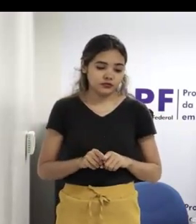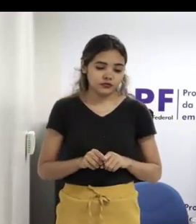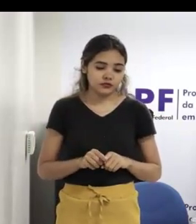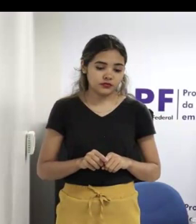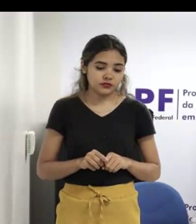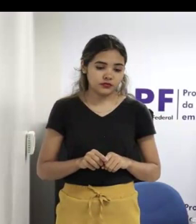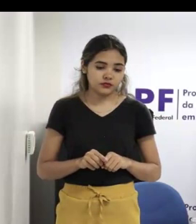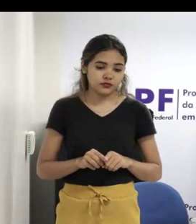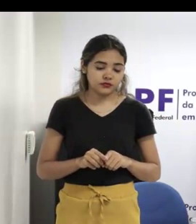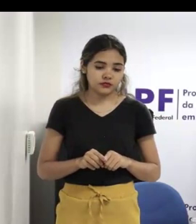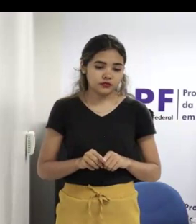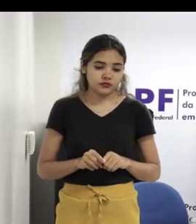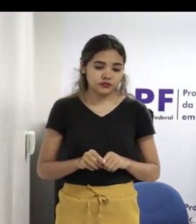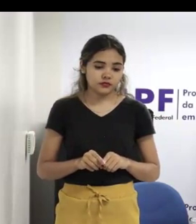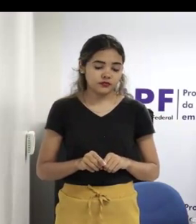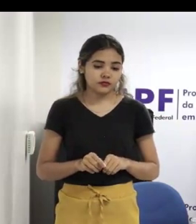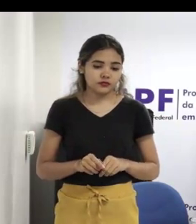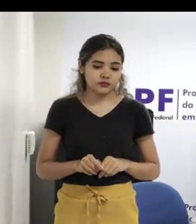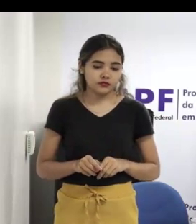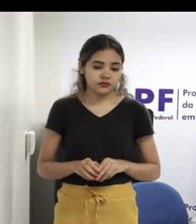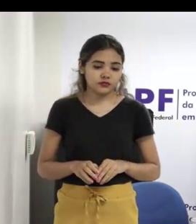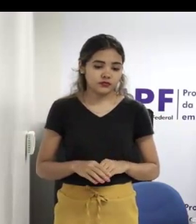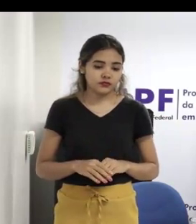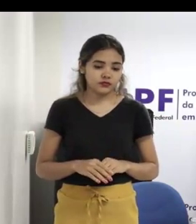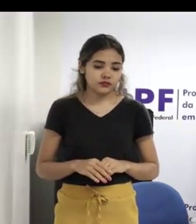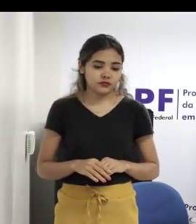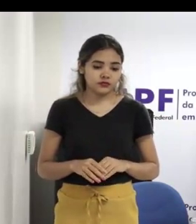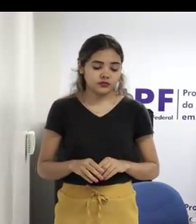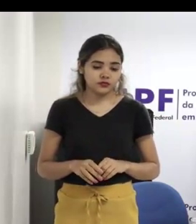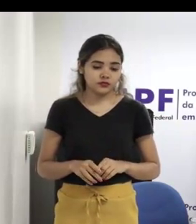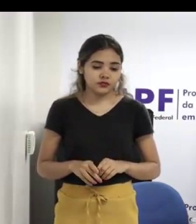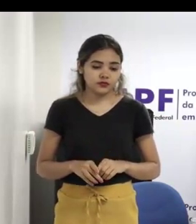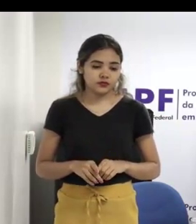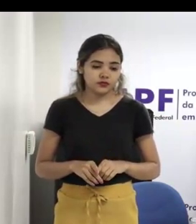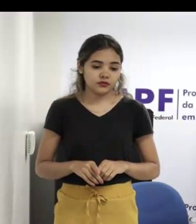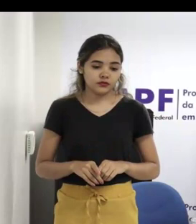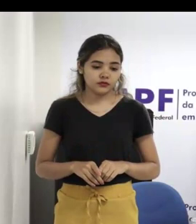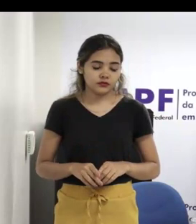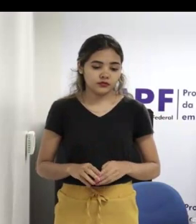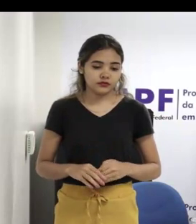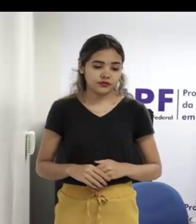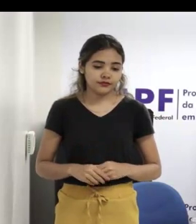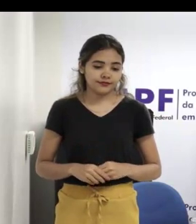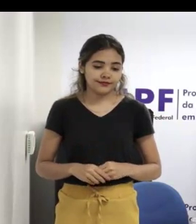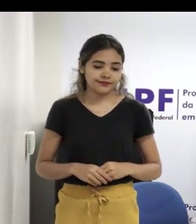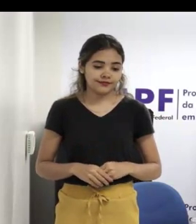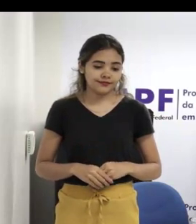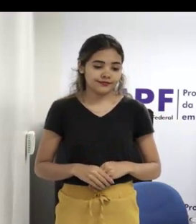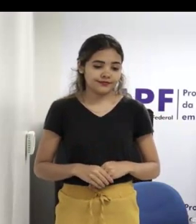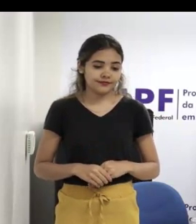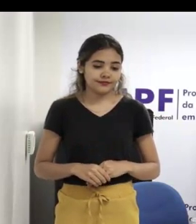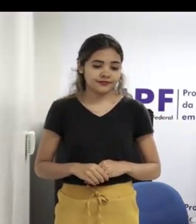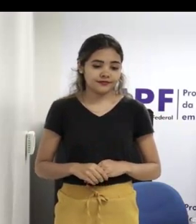eh nós temos aqui eh sobre a rede de proteção até acredito que vou e a a